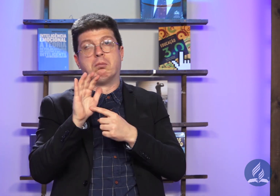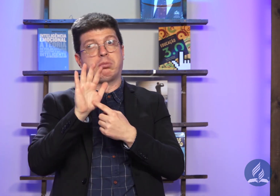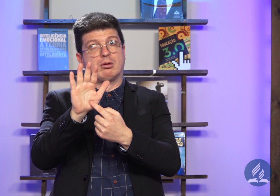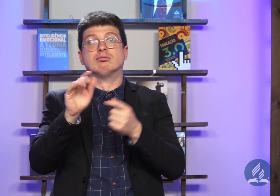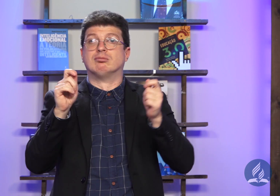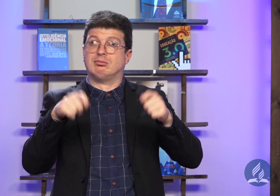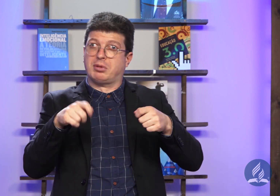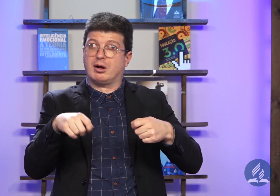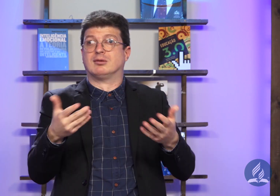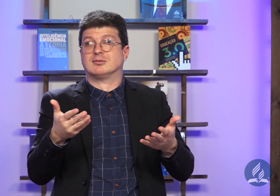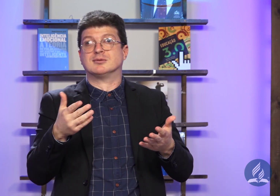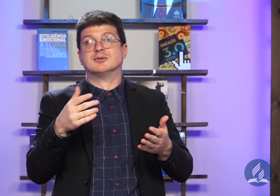pelo computador, acompanhar,